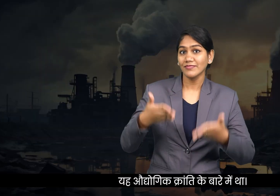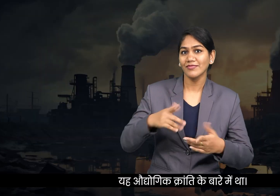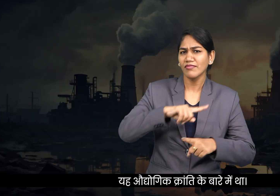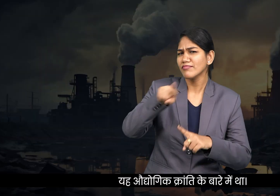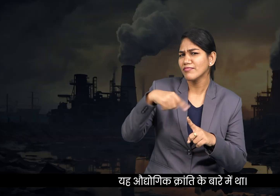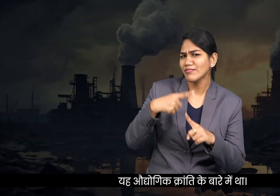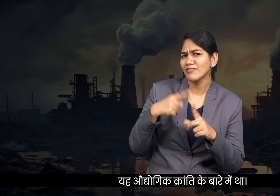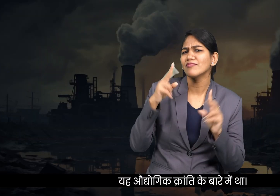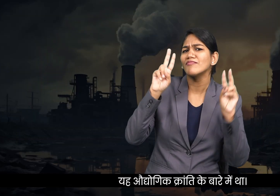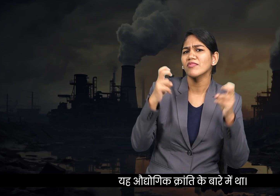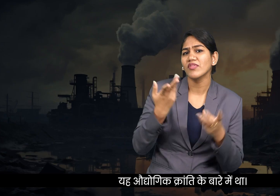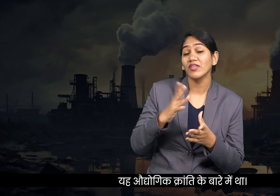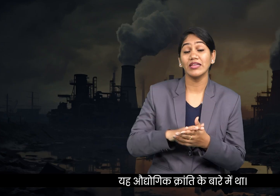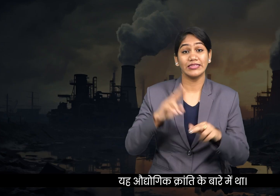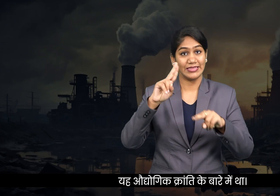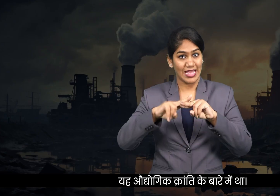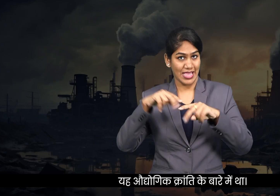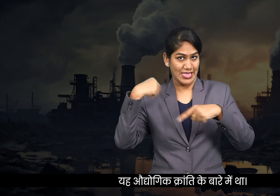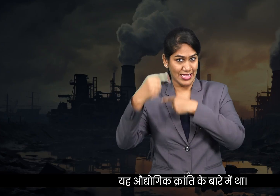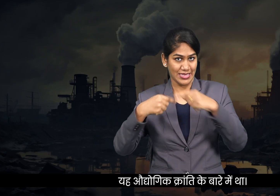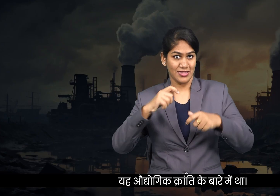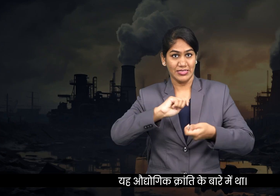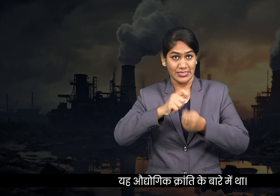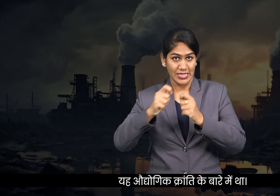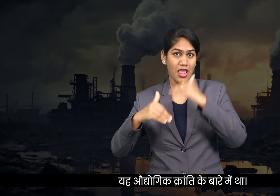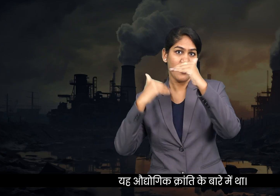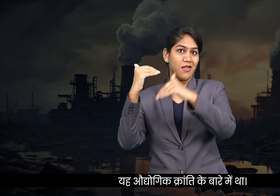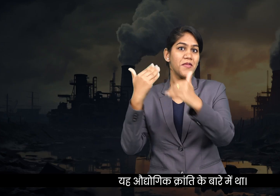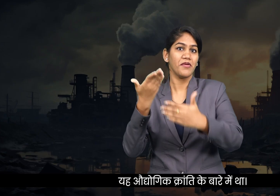यह औद्योगिक क्रांति के बारे में था।